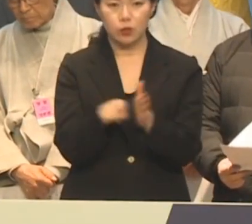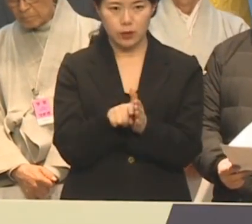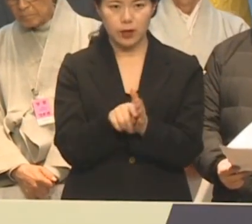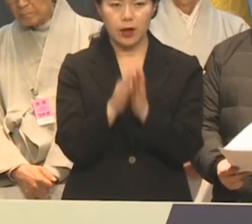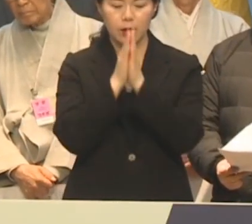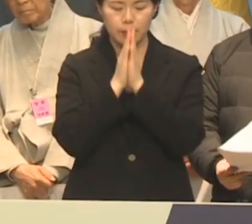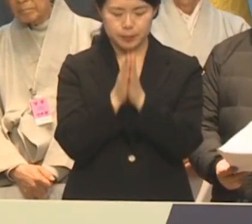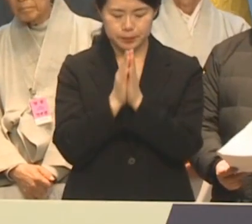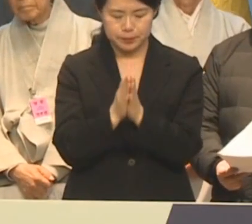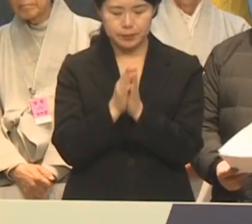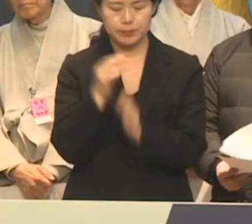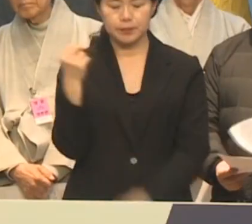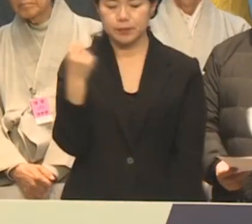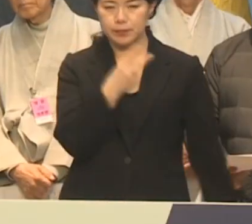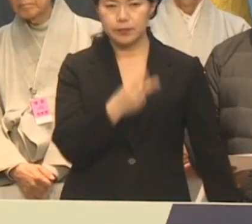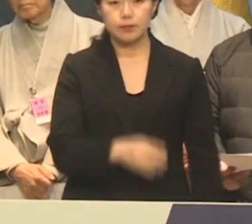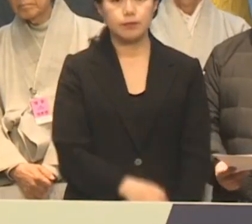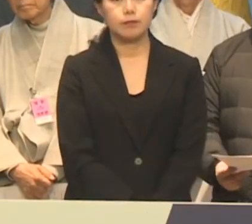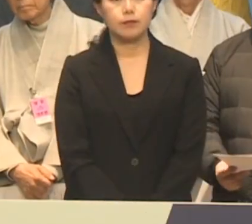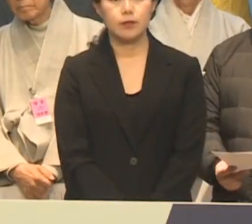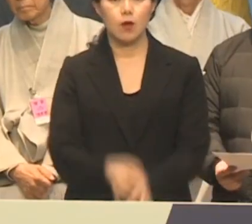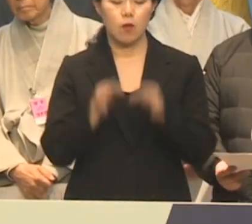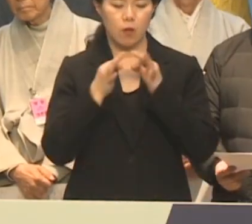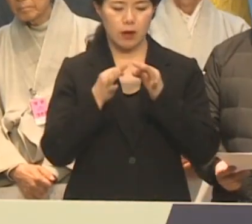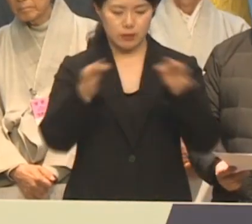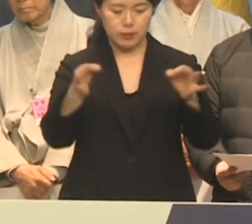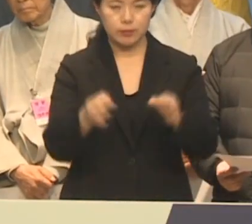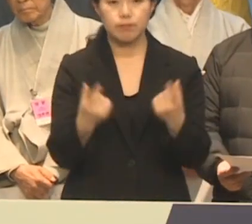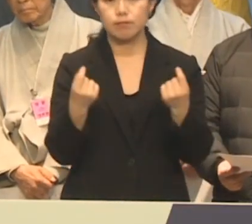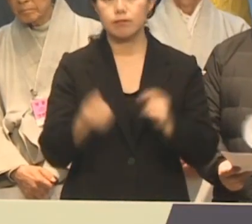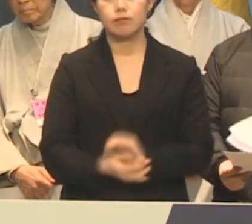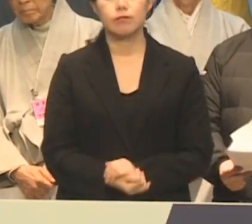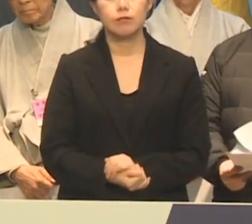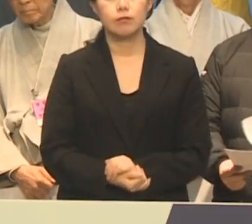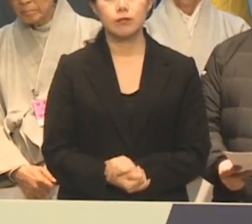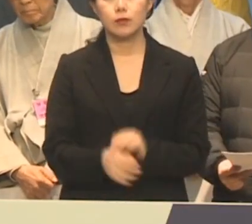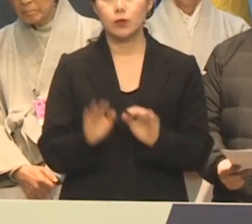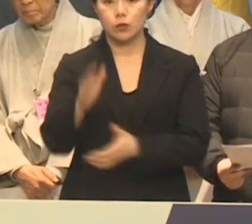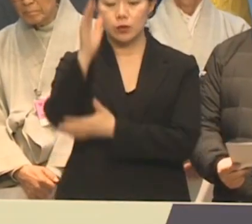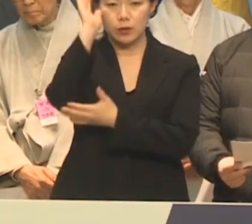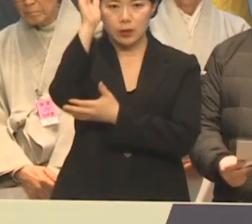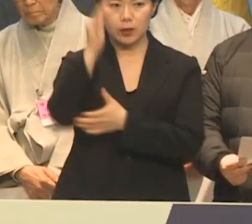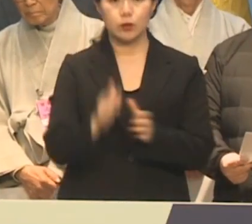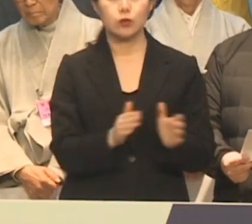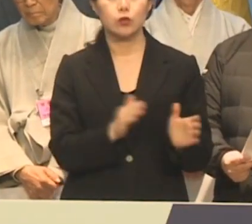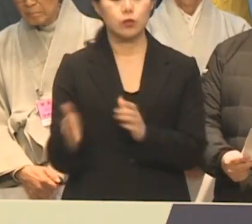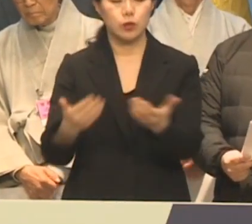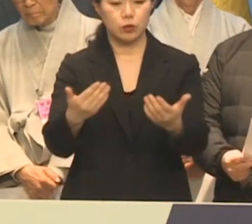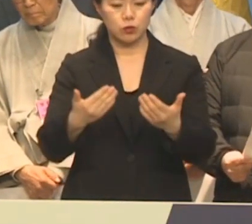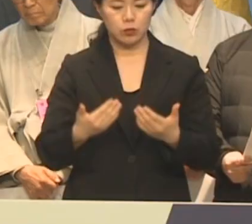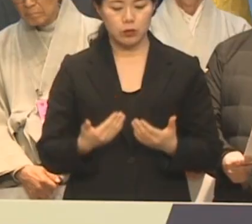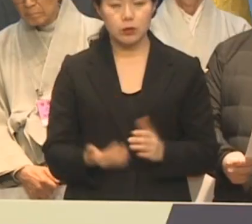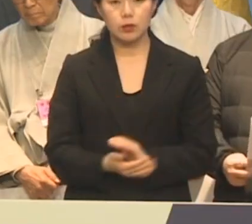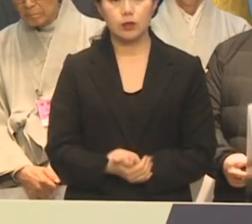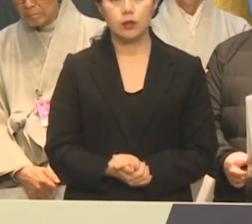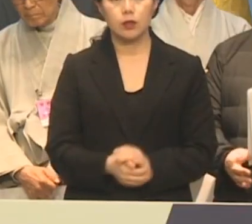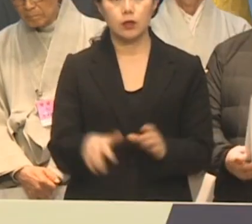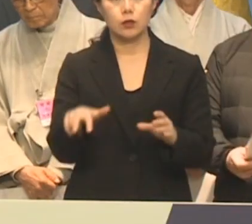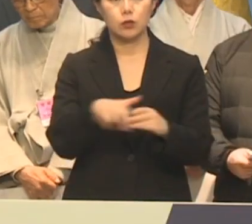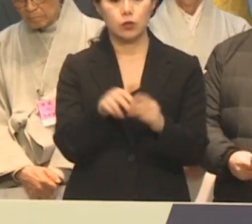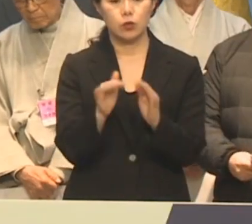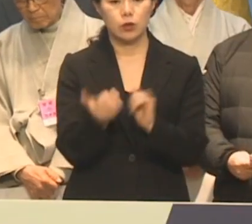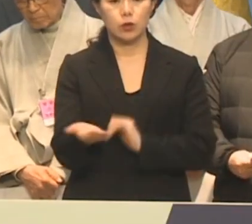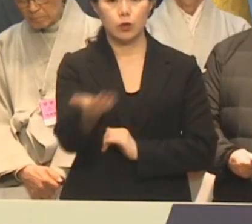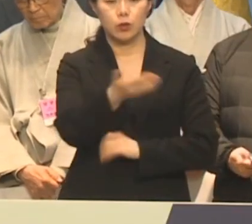호소하는 기도이자 외침이라고 생각합니다. 오늘 기자회견을 준비하신 여러